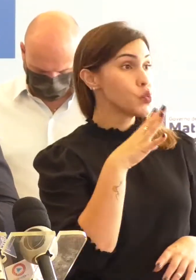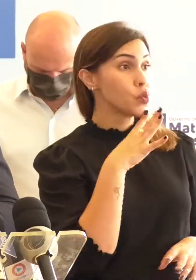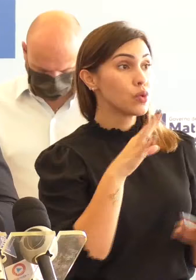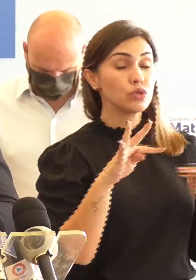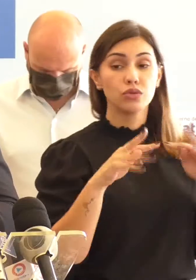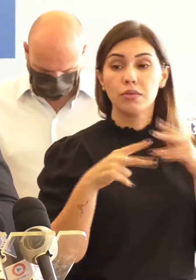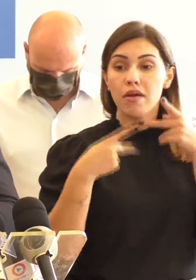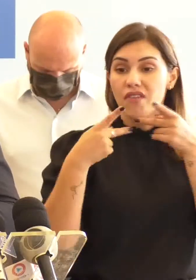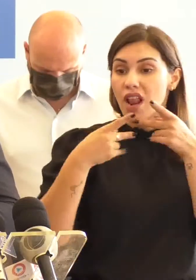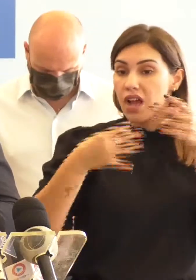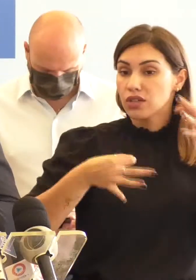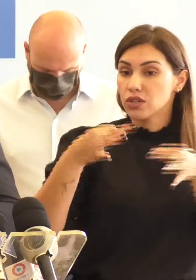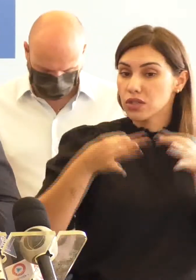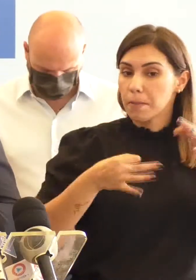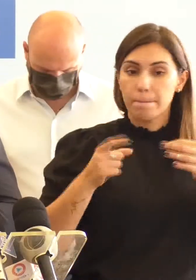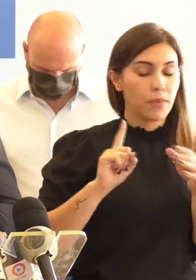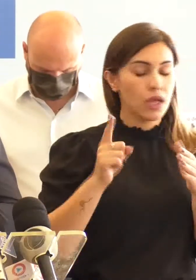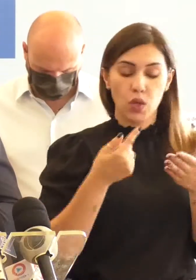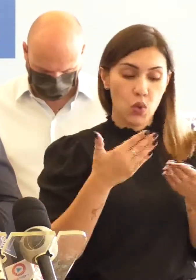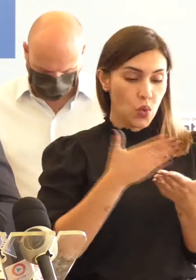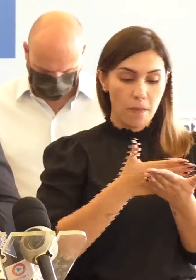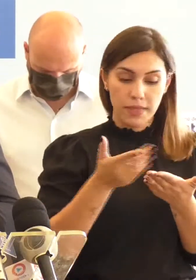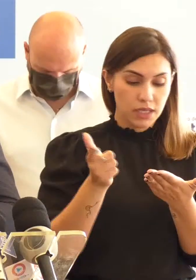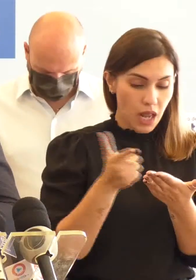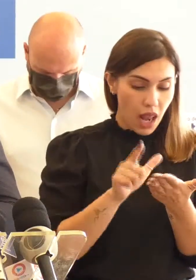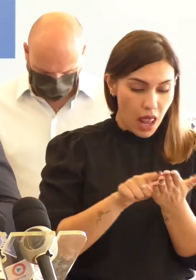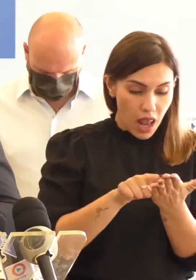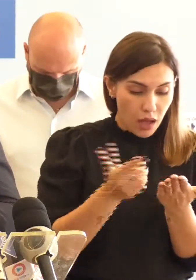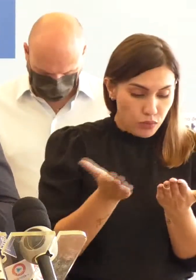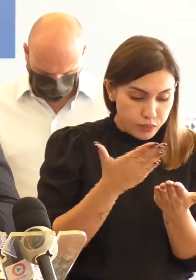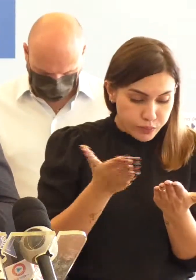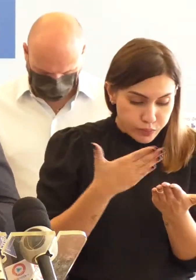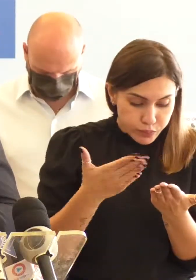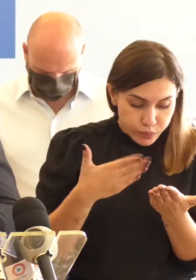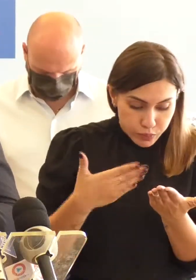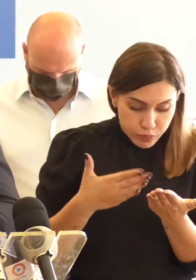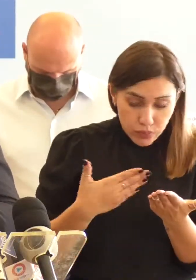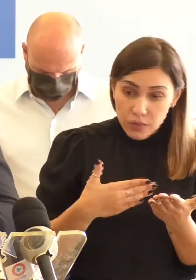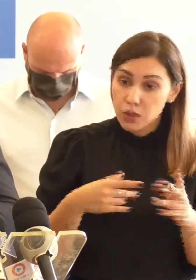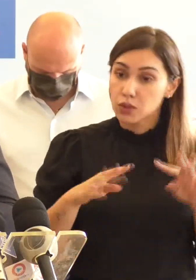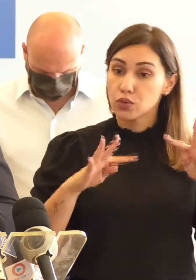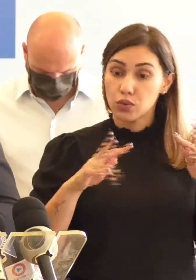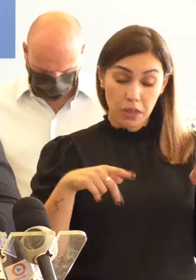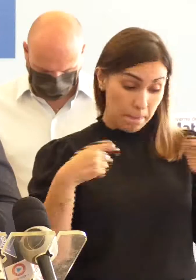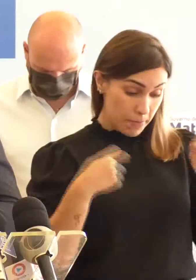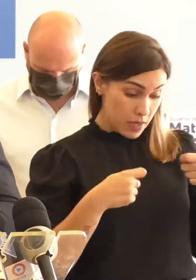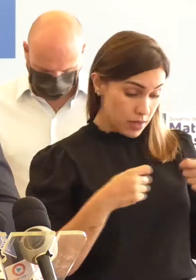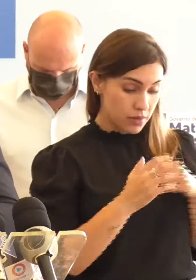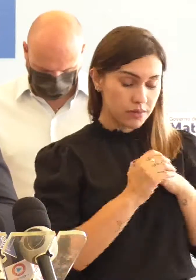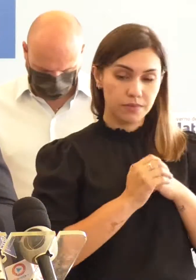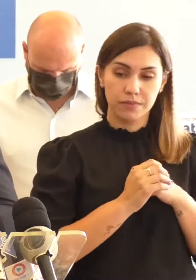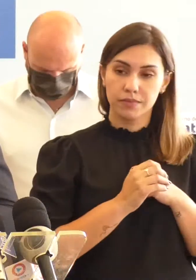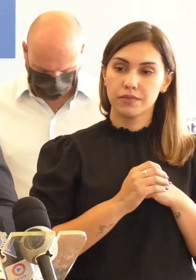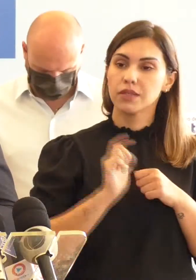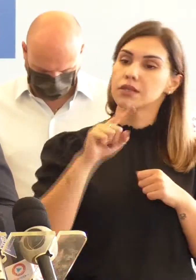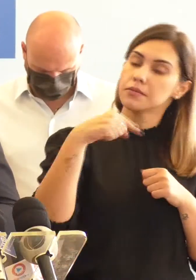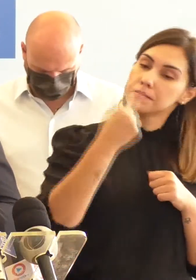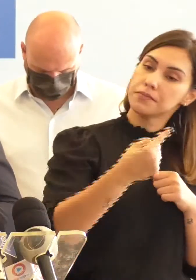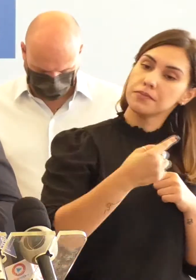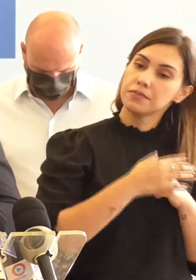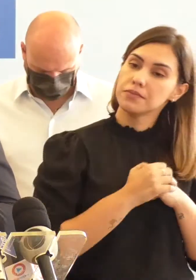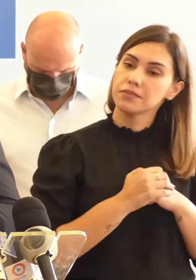aspectos jurídicos, porque não adentrei ainda a este fato com a profundidade e atenção que ele requer. Farei isso logo na